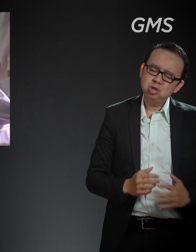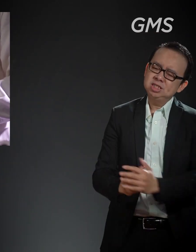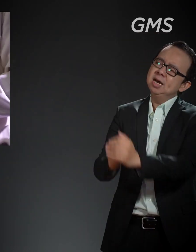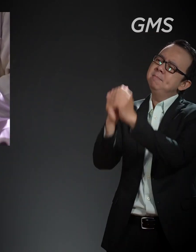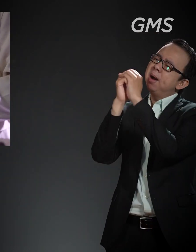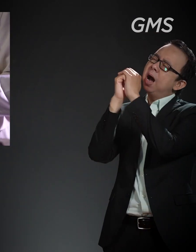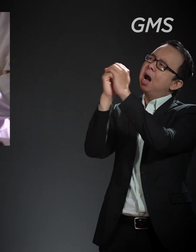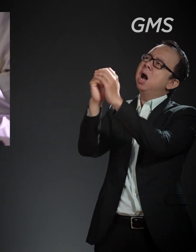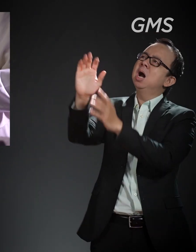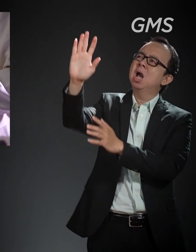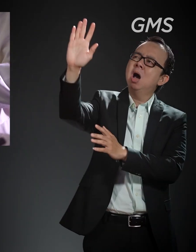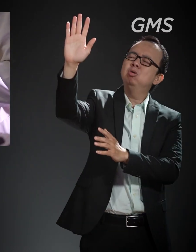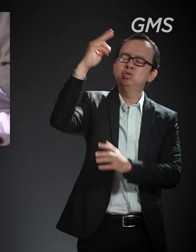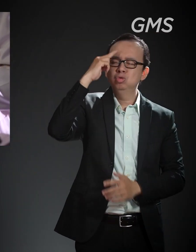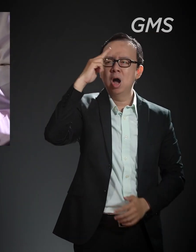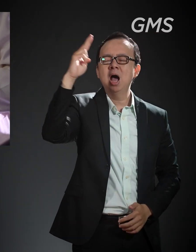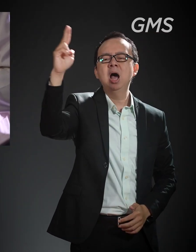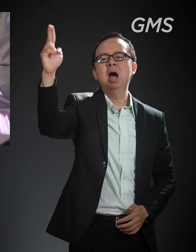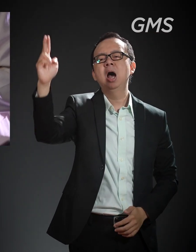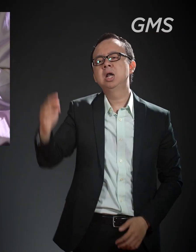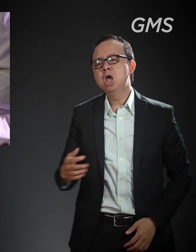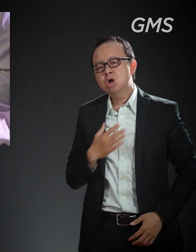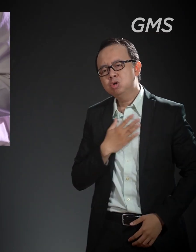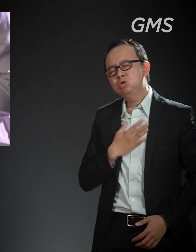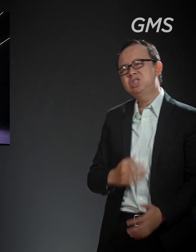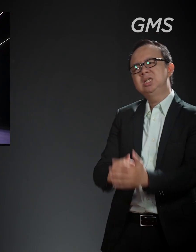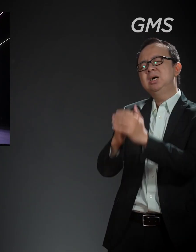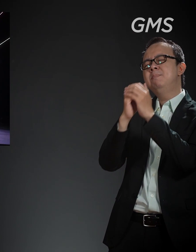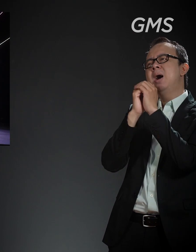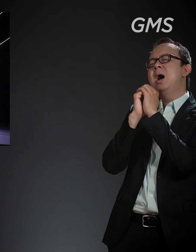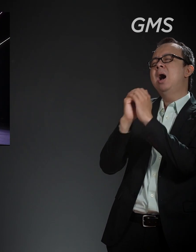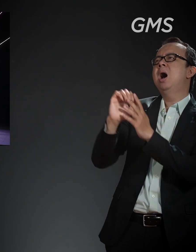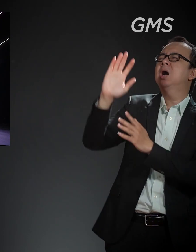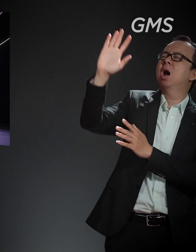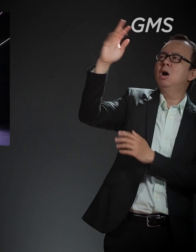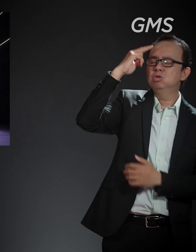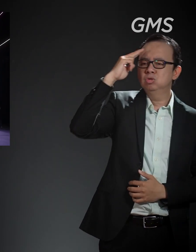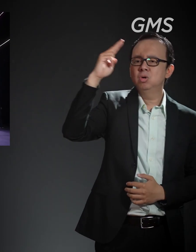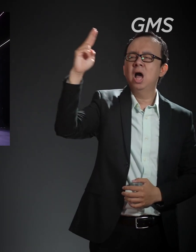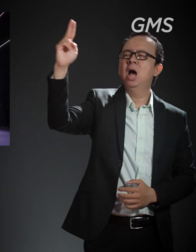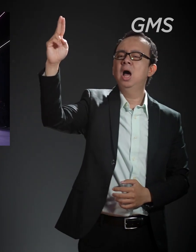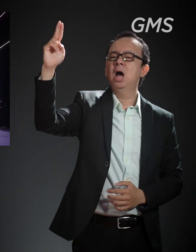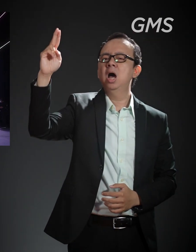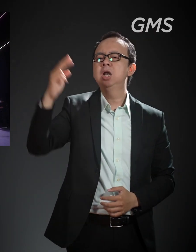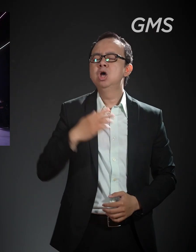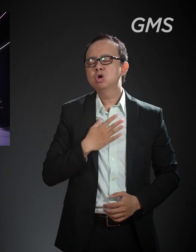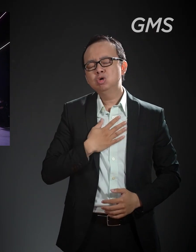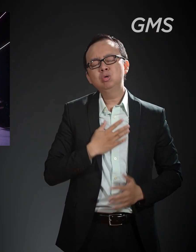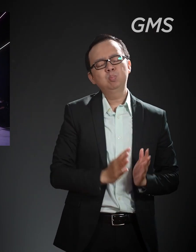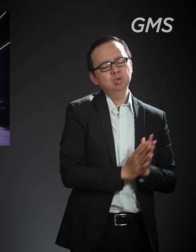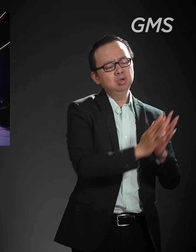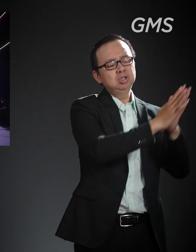Ku sembah Kau Tuhan, ku sembah Kau Tuhan,